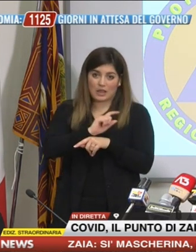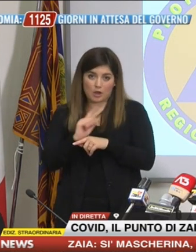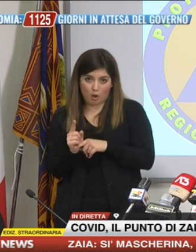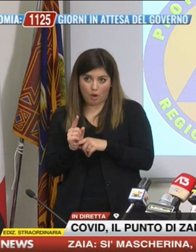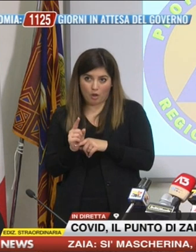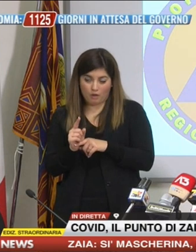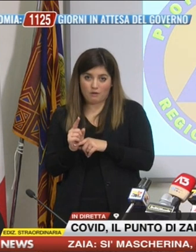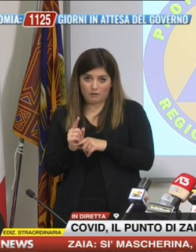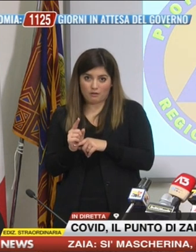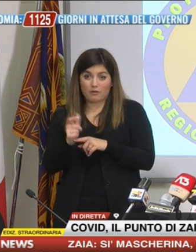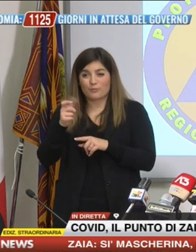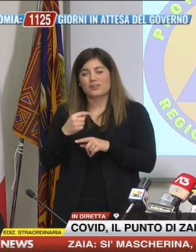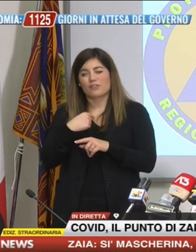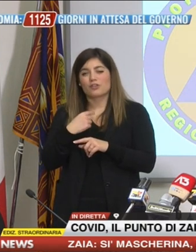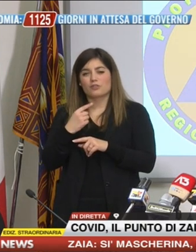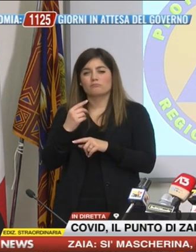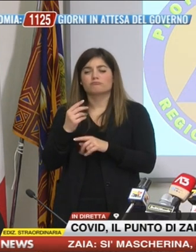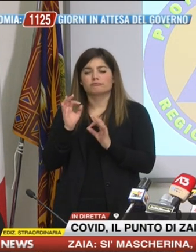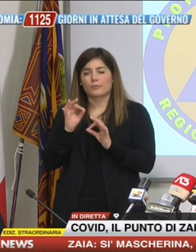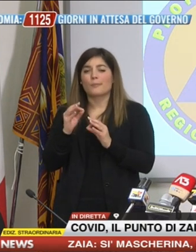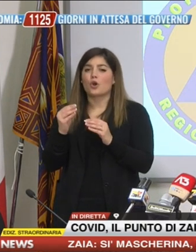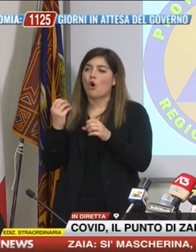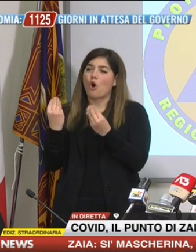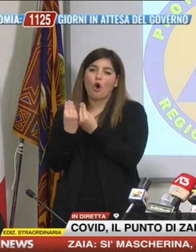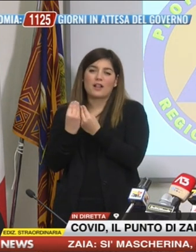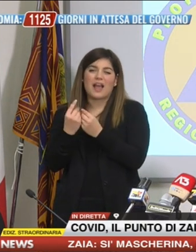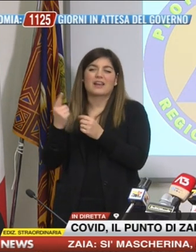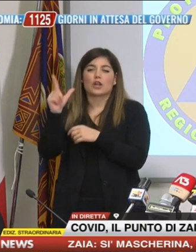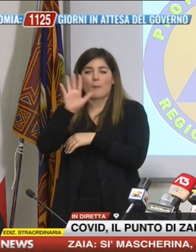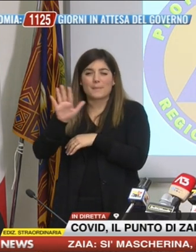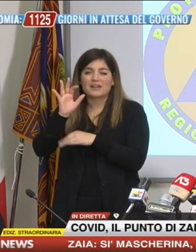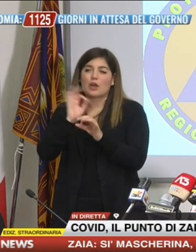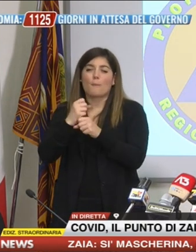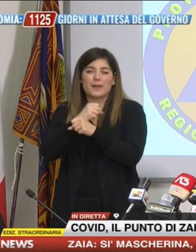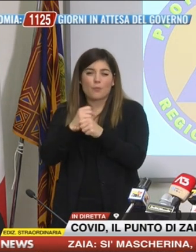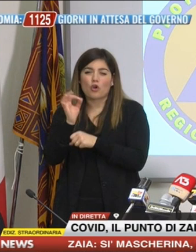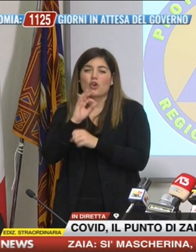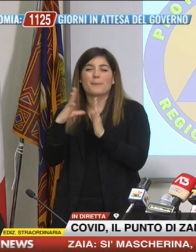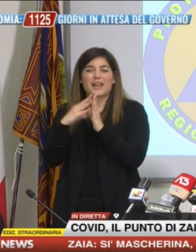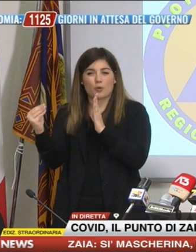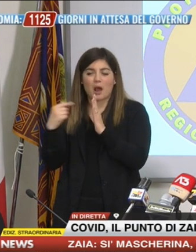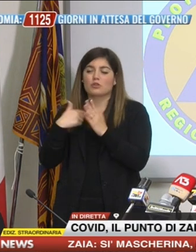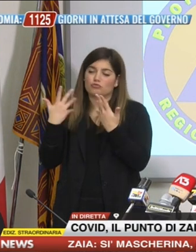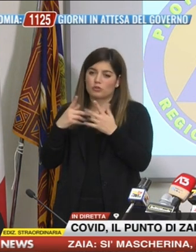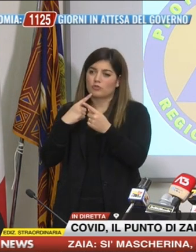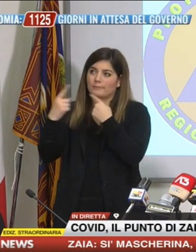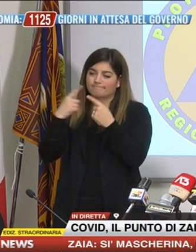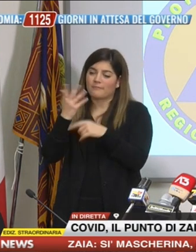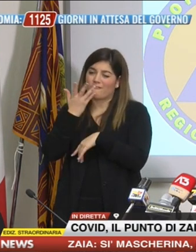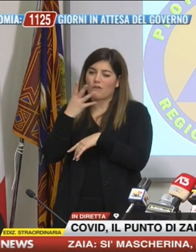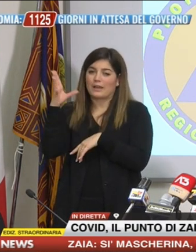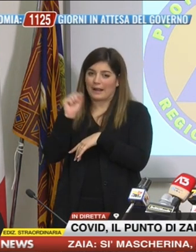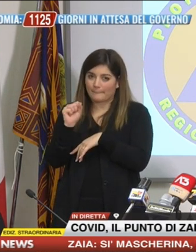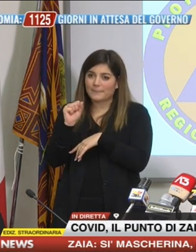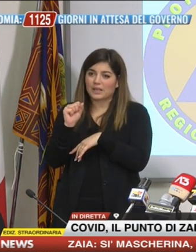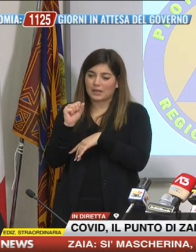quello che io ho sentito dai colleghi della Lombardia piuttosto che dal Piemonte o dall'Emilia Romagna, perché noi abbiamo comunque un piano che ha varie